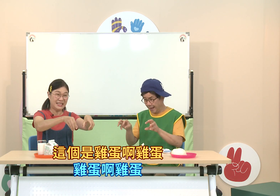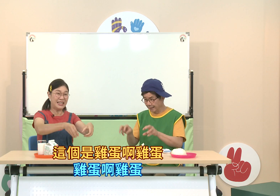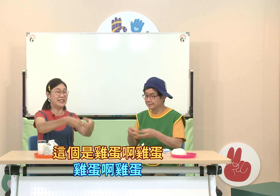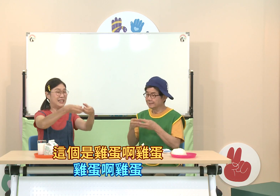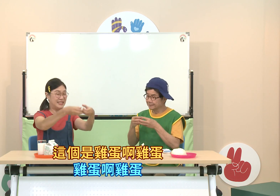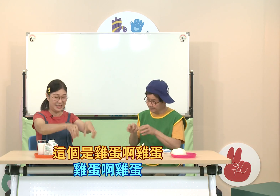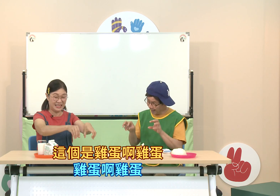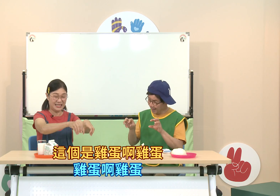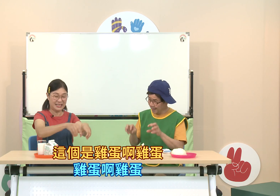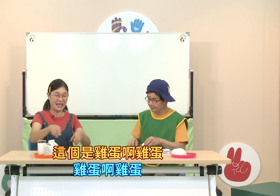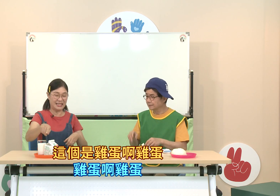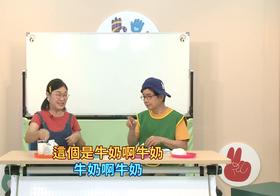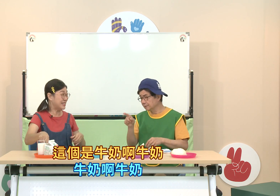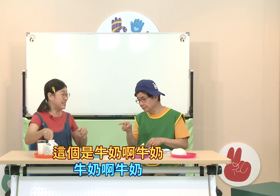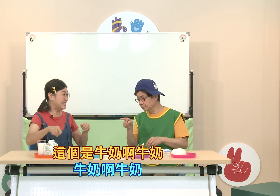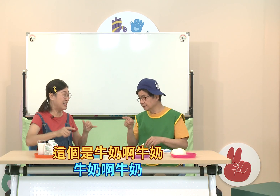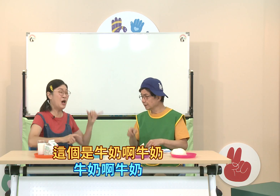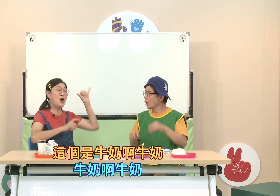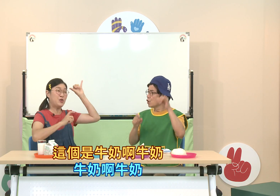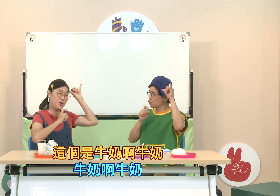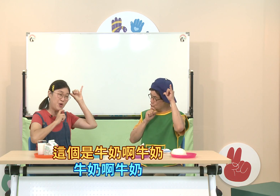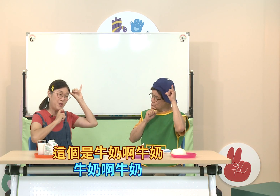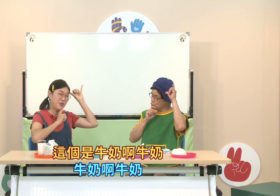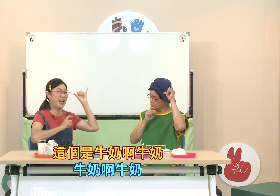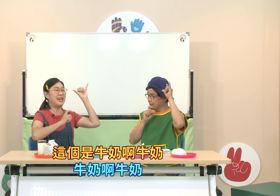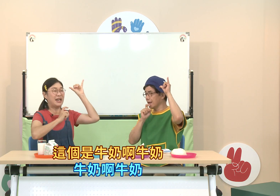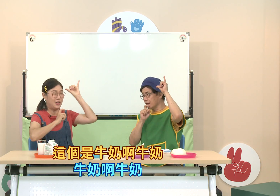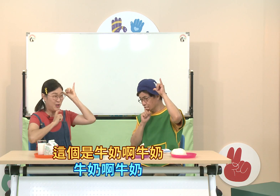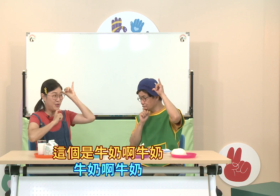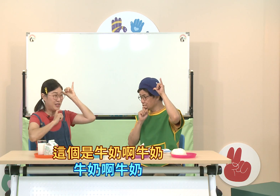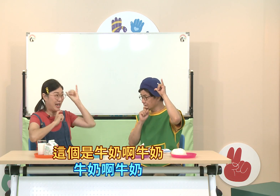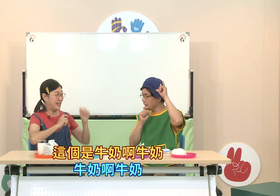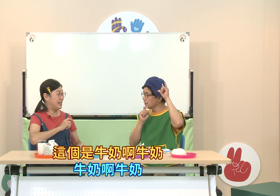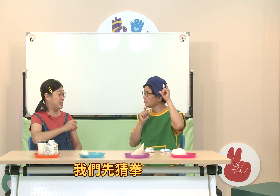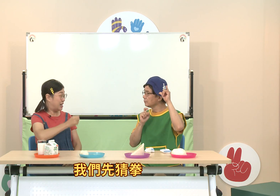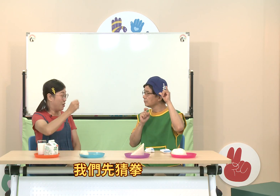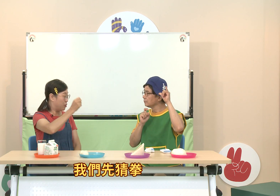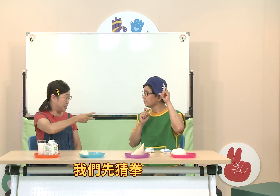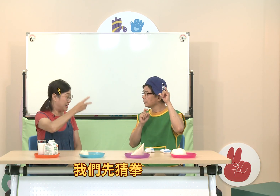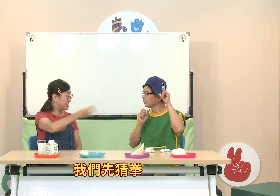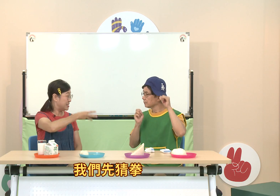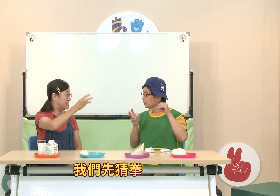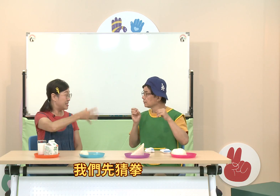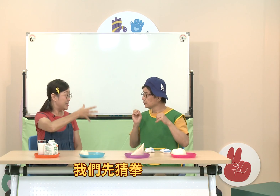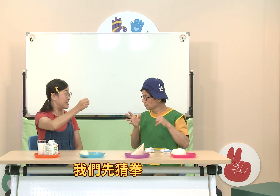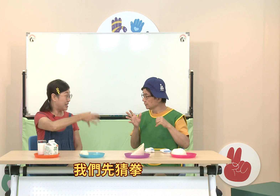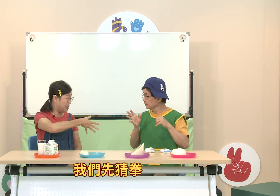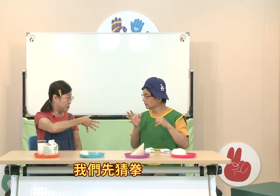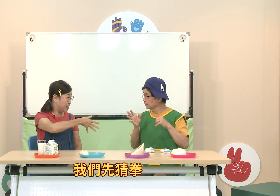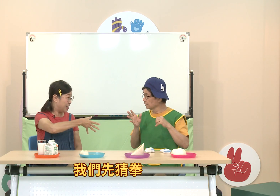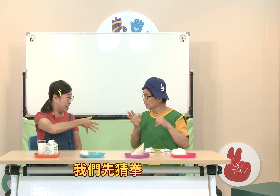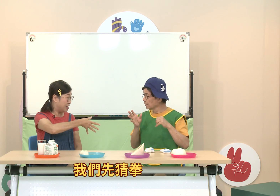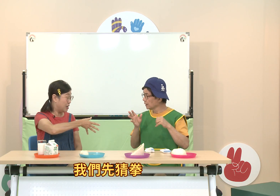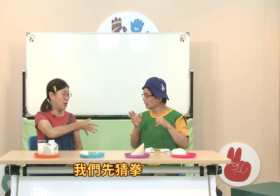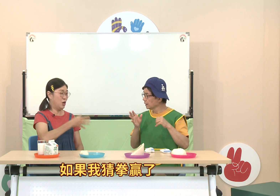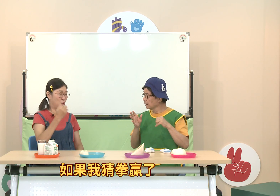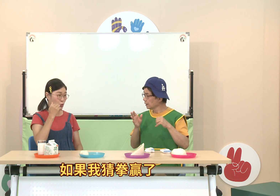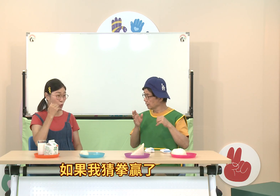蛋雞蛋這個呢牛奶牛奶然後我們先猜拳如果